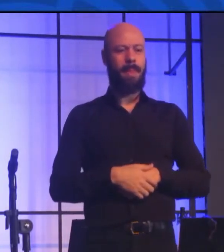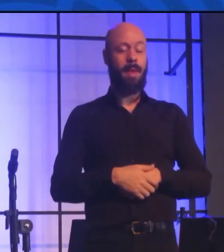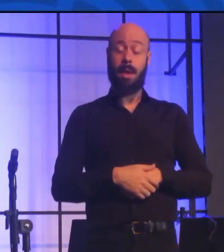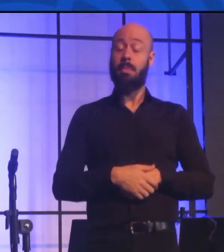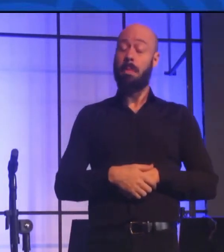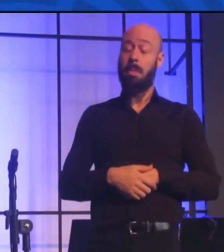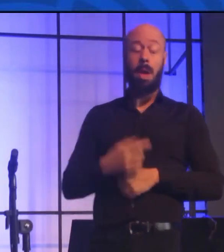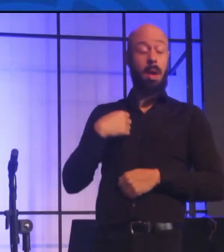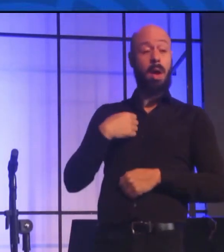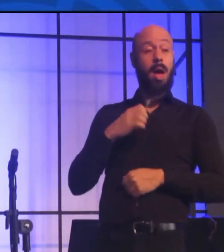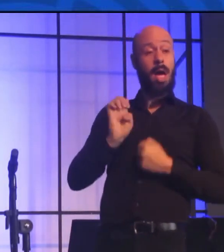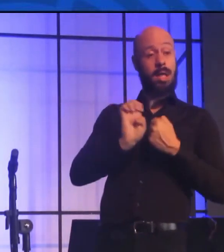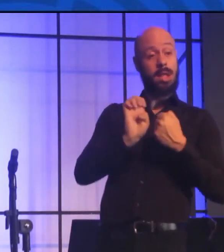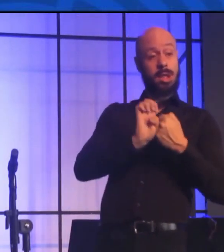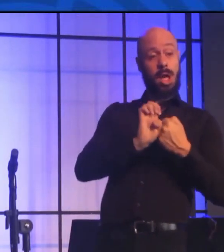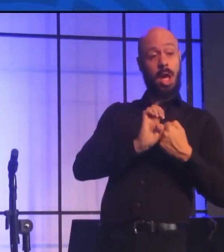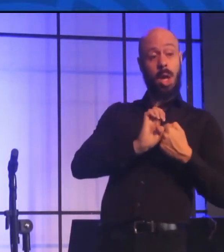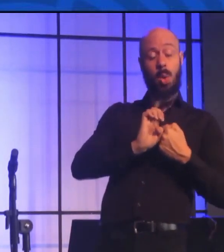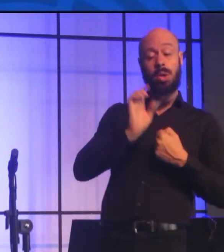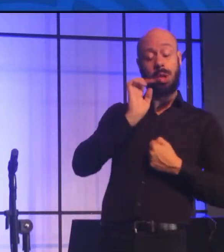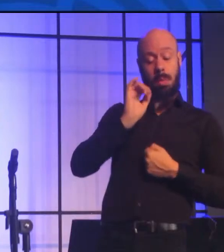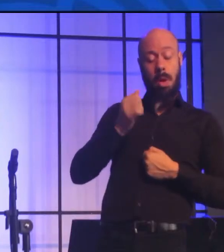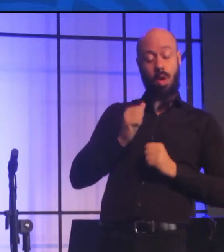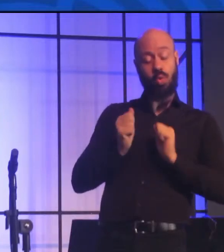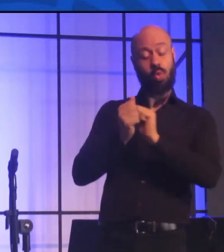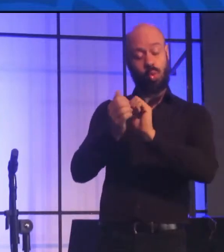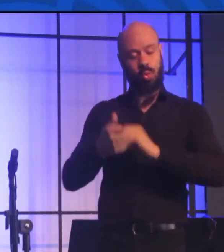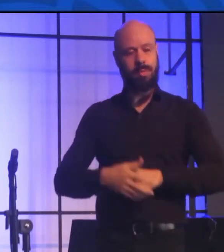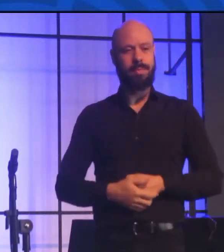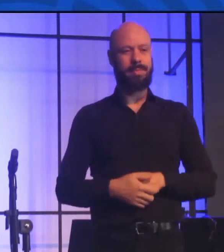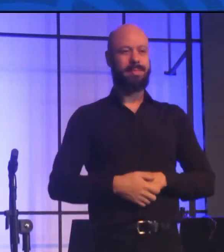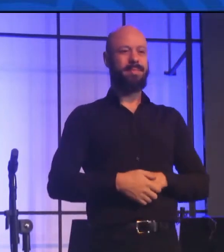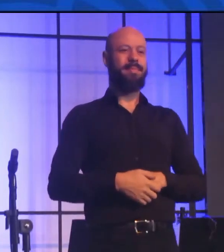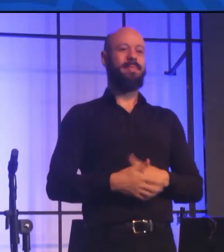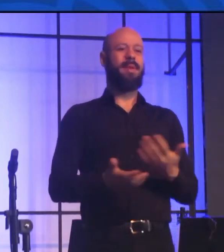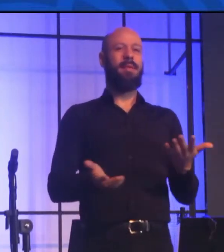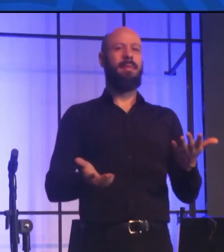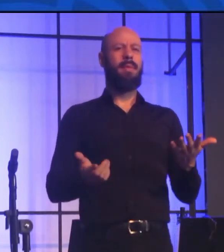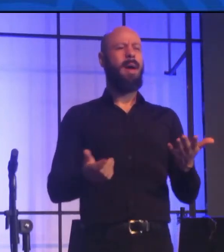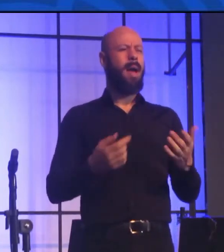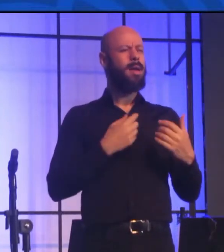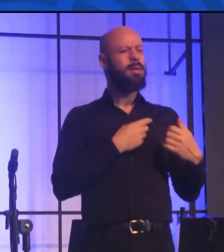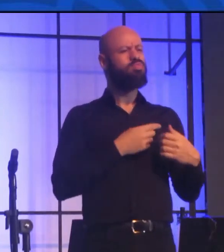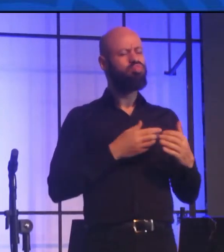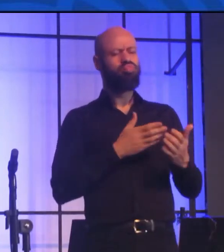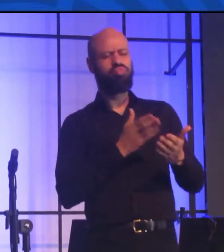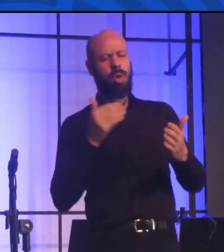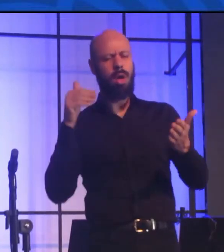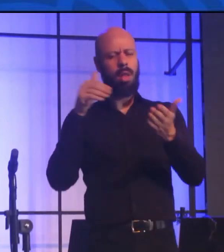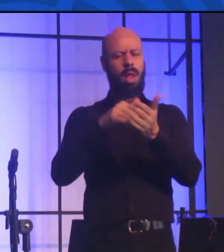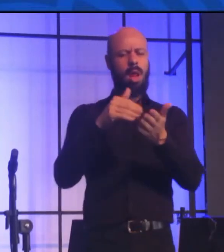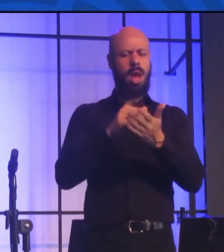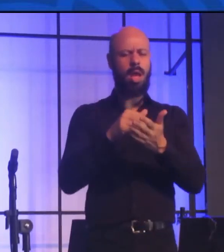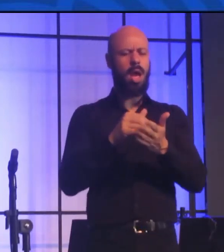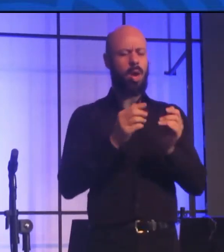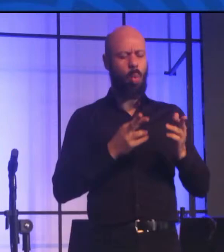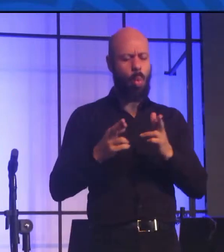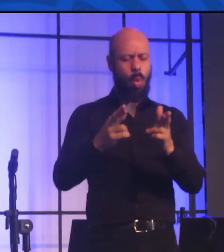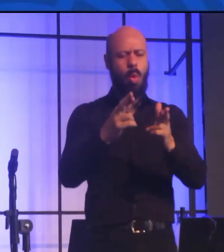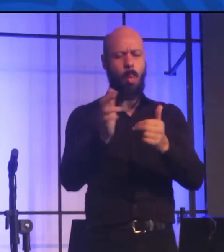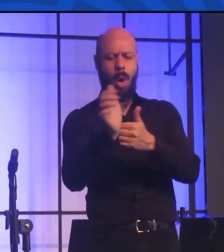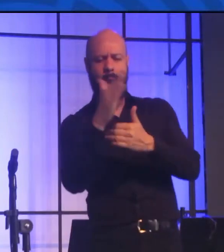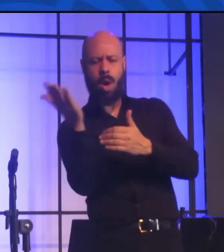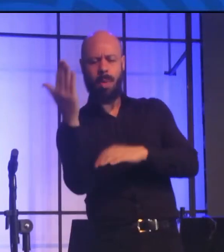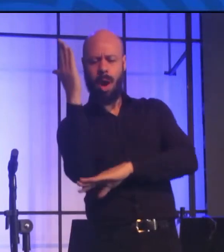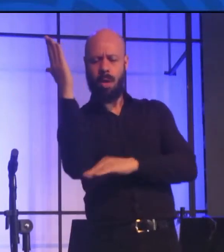disse ele. E foi com eles. E quando chegaram ao Jordão, começaram a derrubar árvores, e enquanto um deles